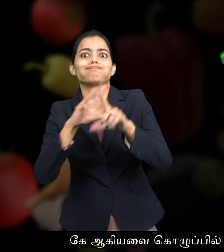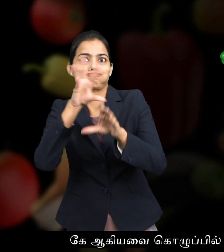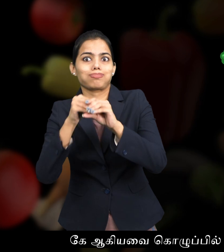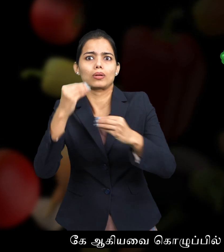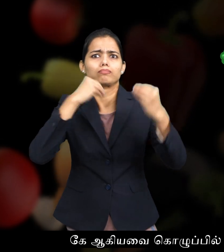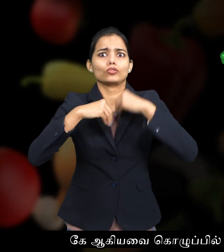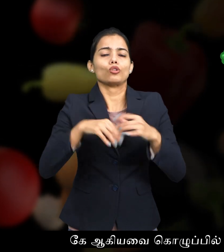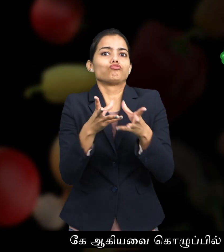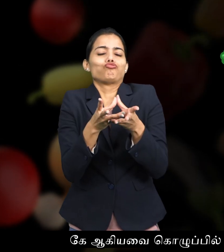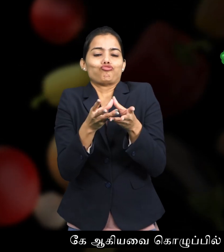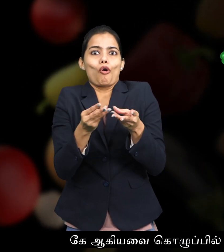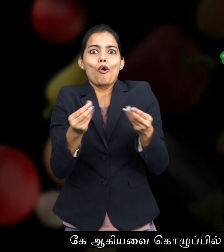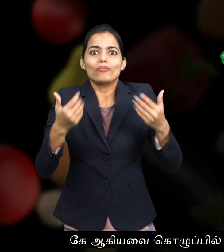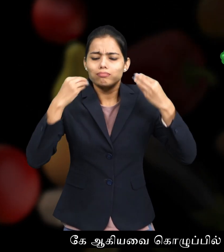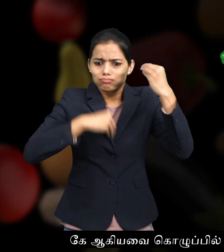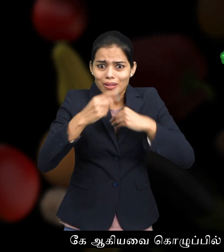கரையக்கூடிய உயிர்ச்சத்துக்கள்.